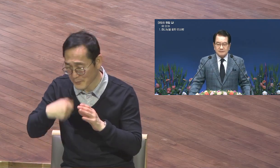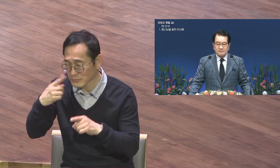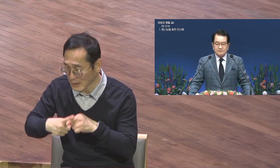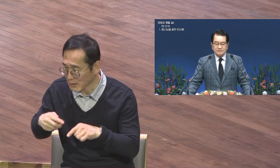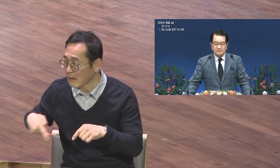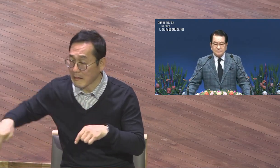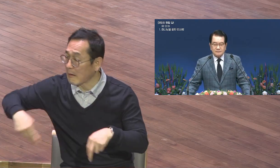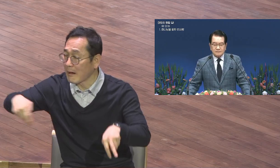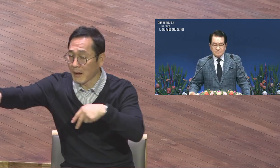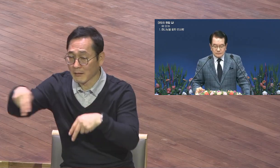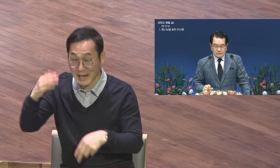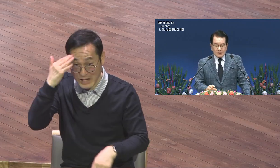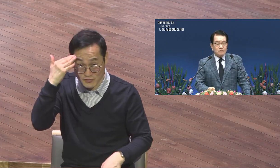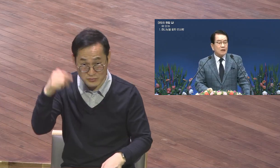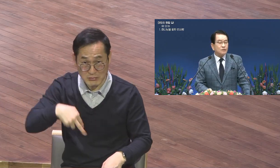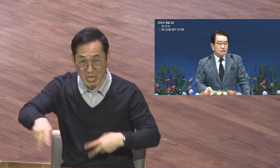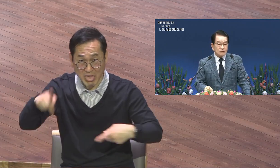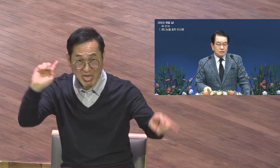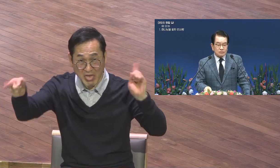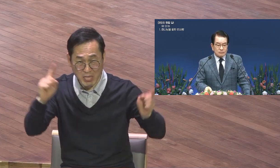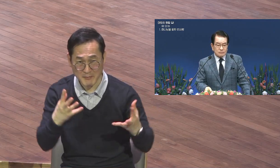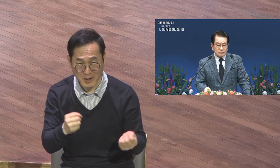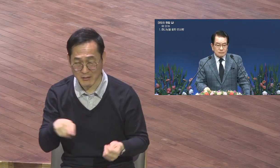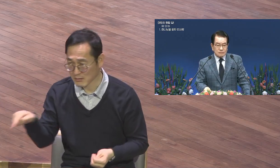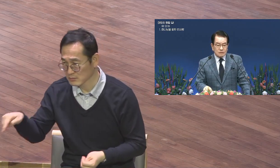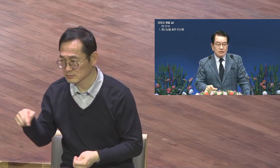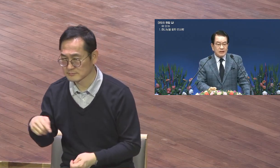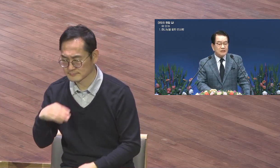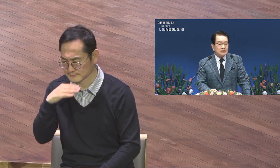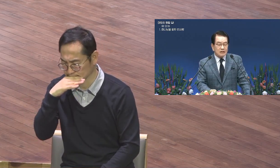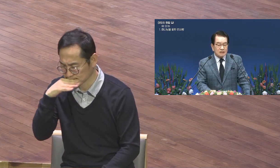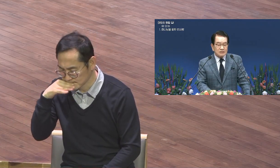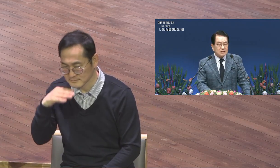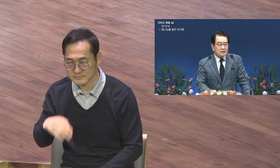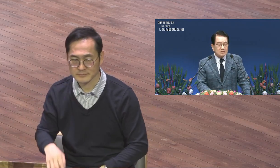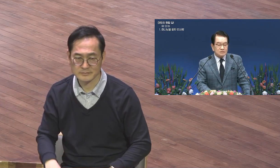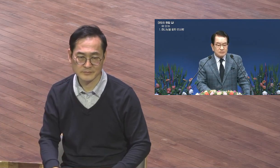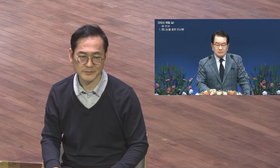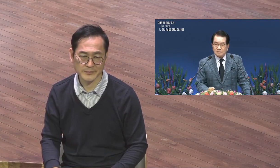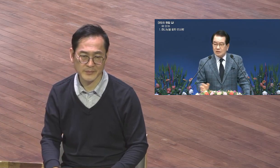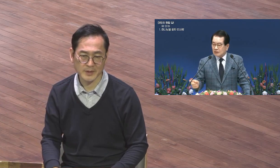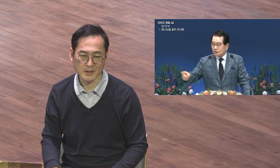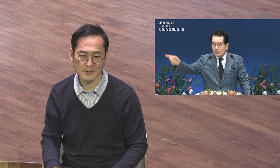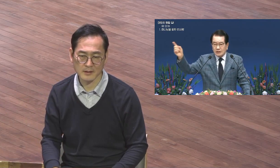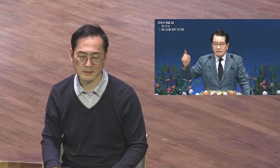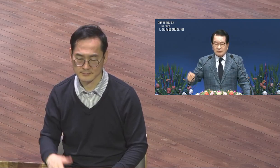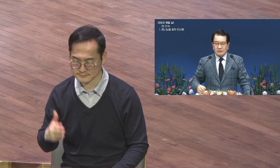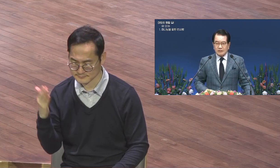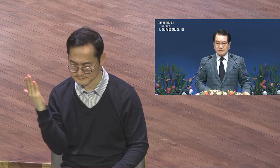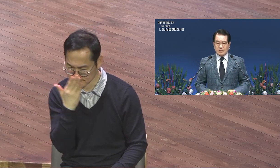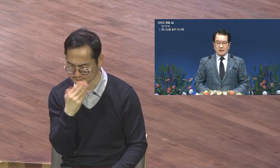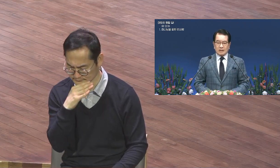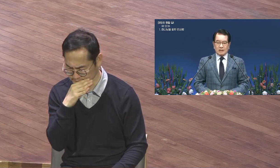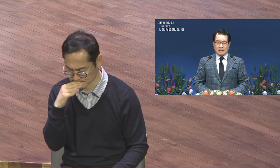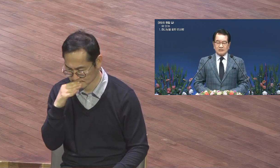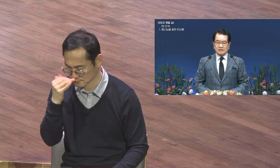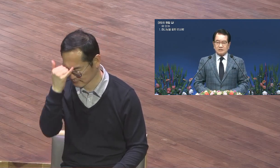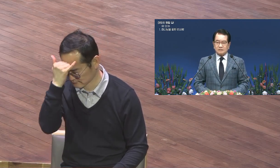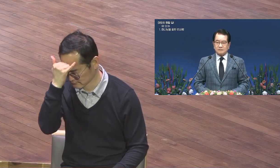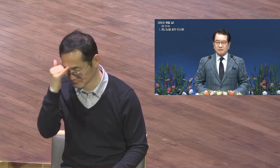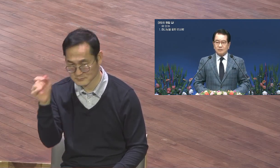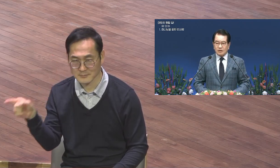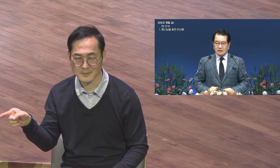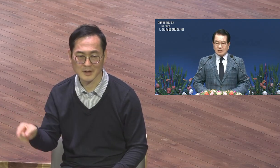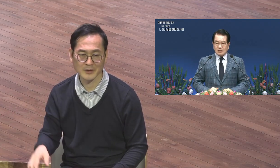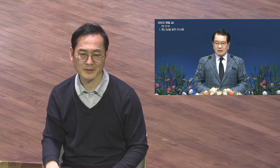합니다. 한번 가보시라고. 그런 애가 있는가 찾을 수 없죠. 멀리 돌아다녀요.